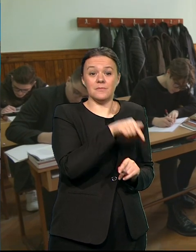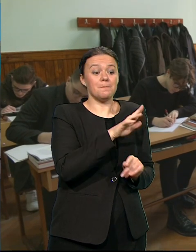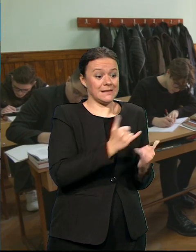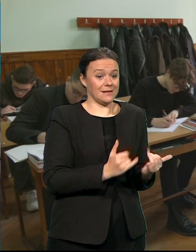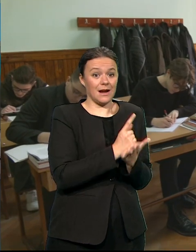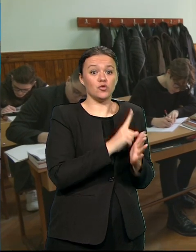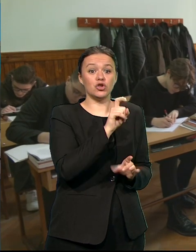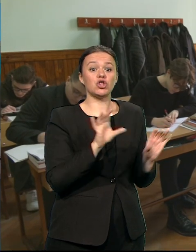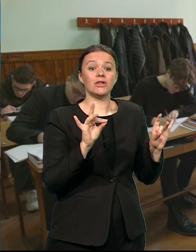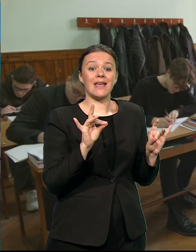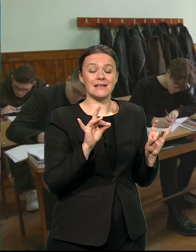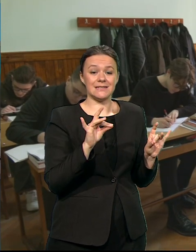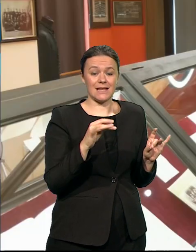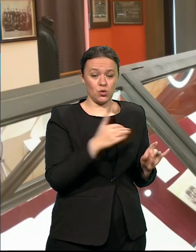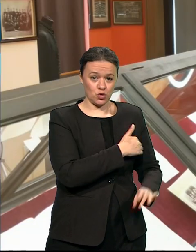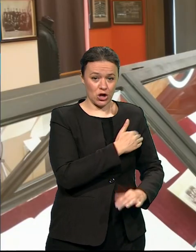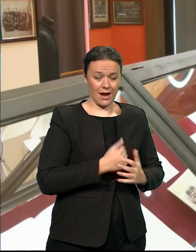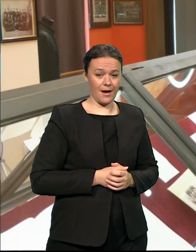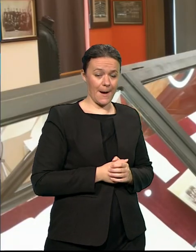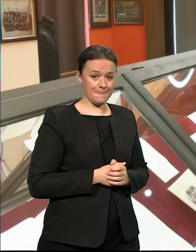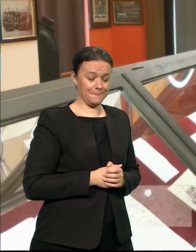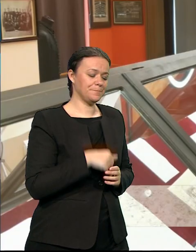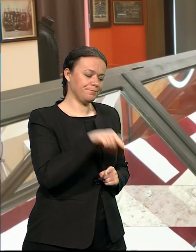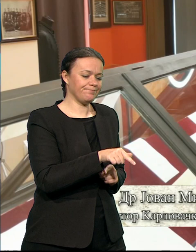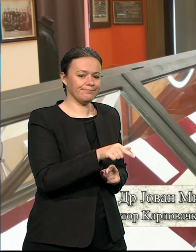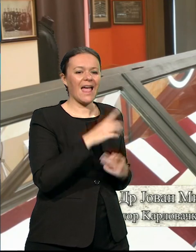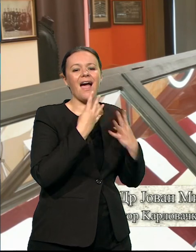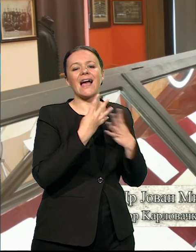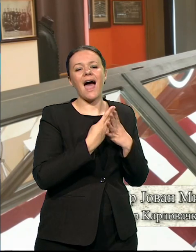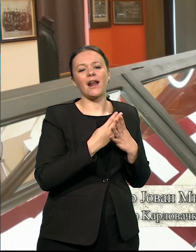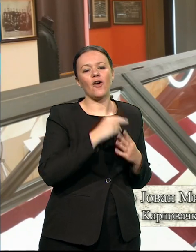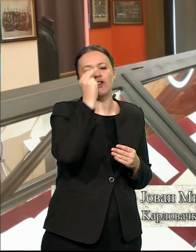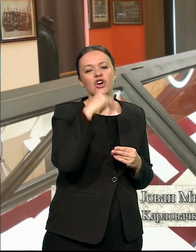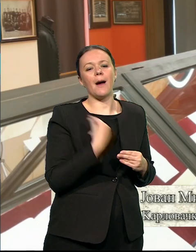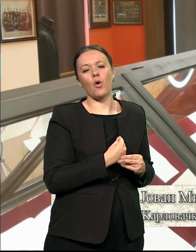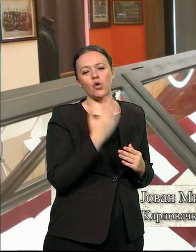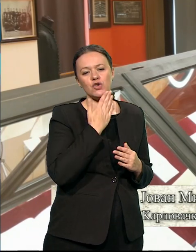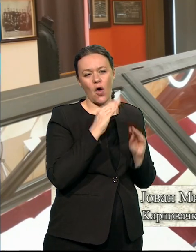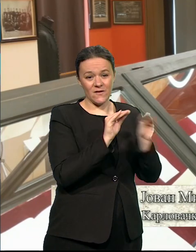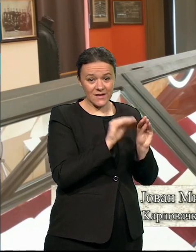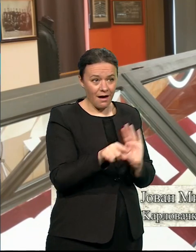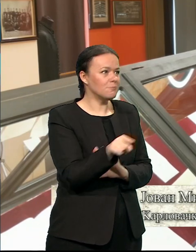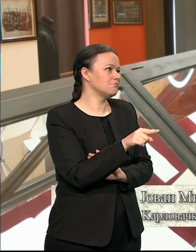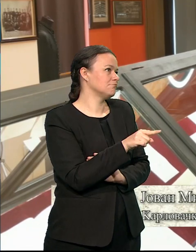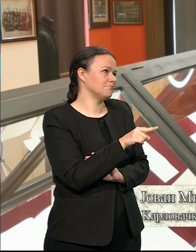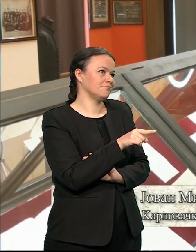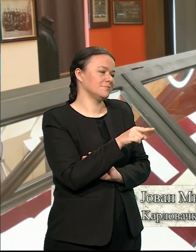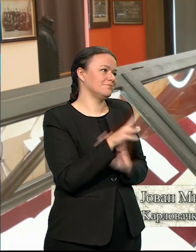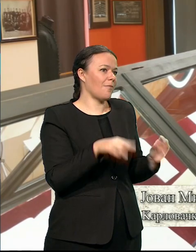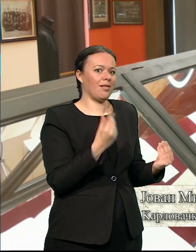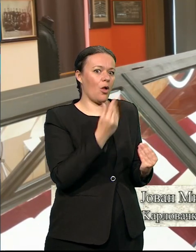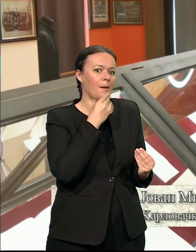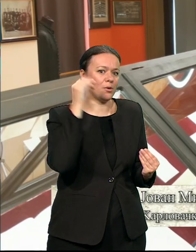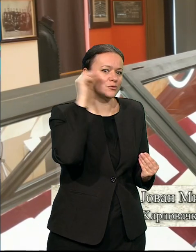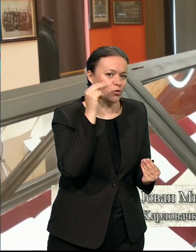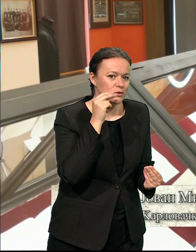đaka. Karlovačka bogoslovija predstavlja sobom jedno divno iskustvo i snalažljivost, potrebu